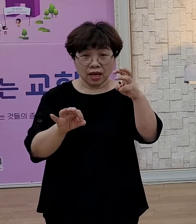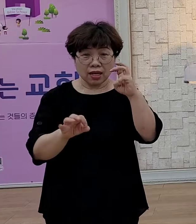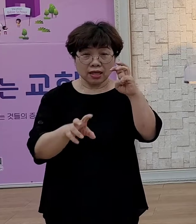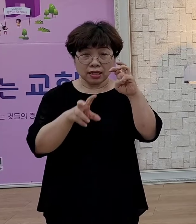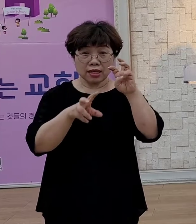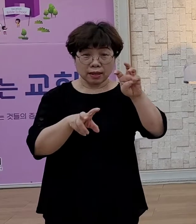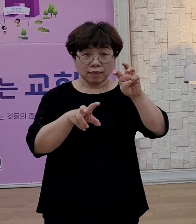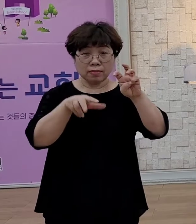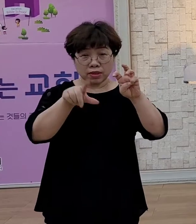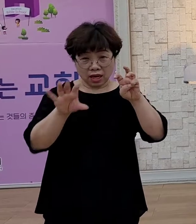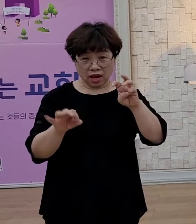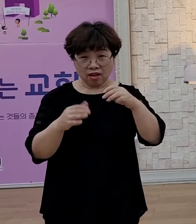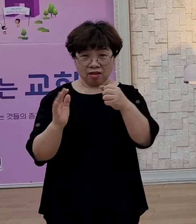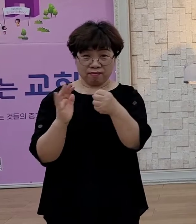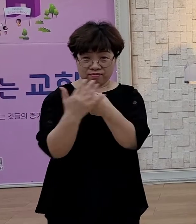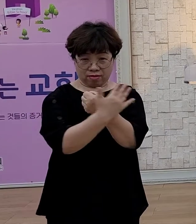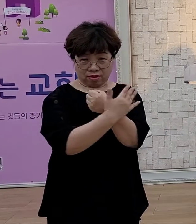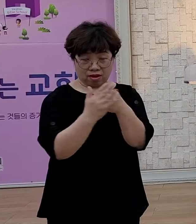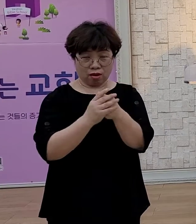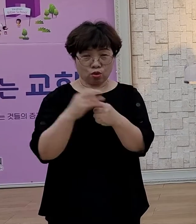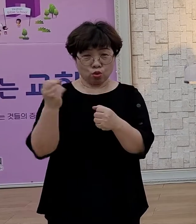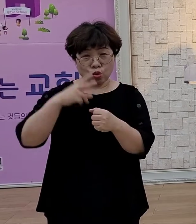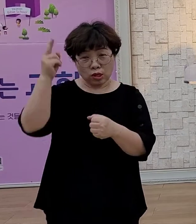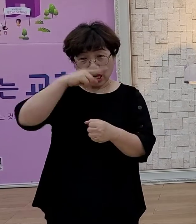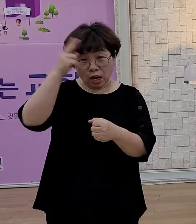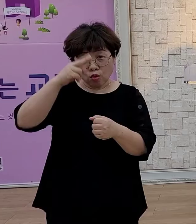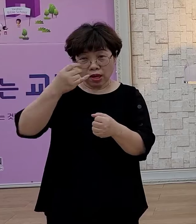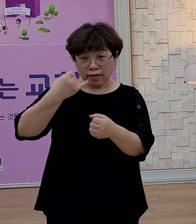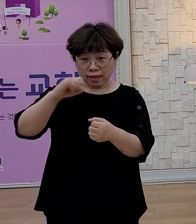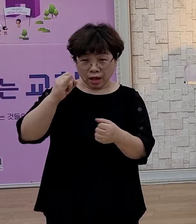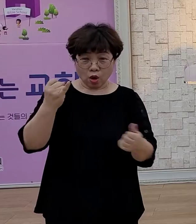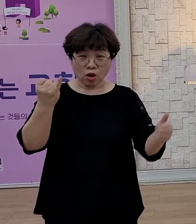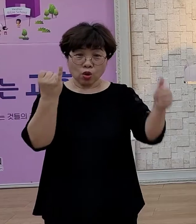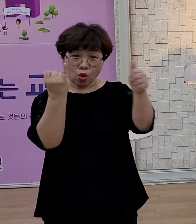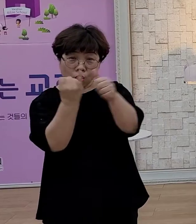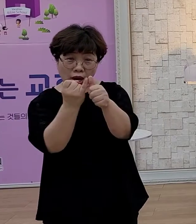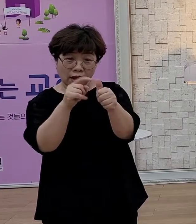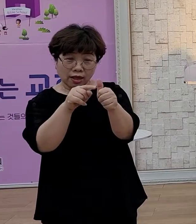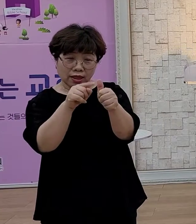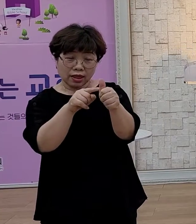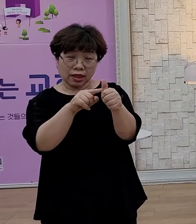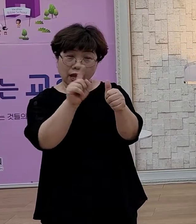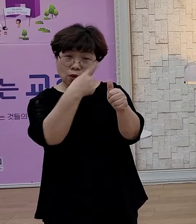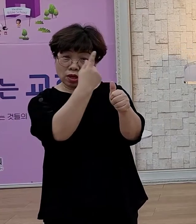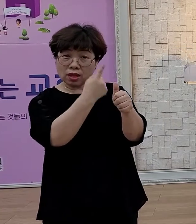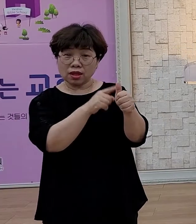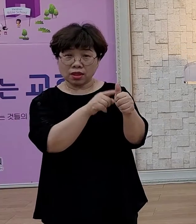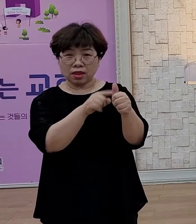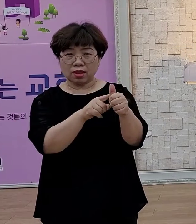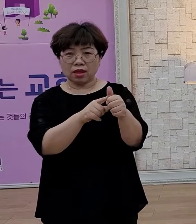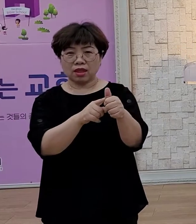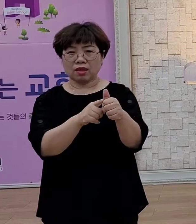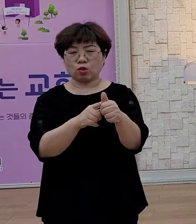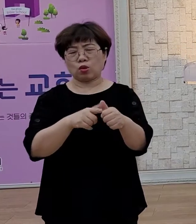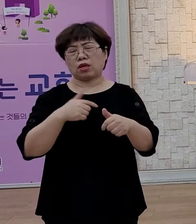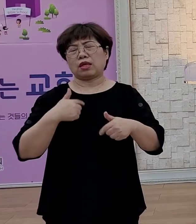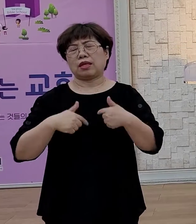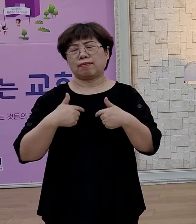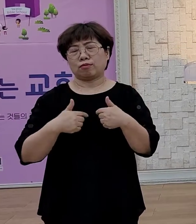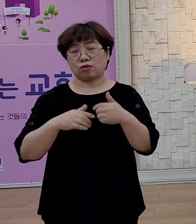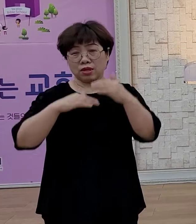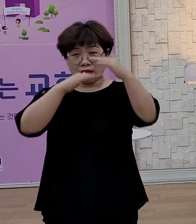사위가 됩니다. 이렇게 막 승승장구하고 막 기쁘고 막 좋은 날이